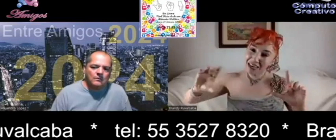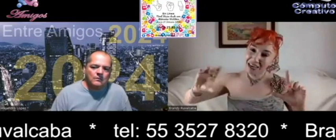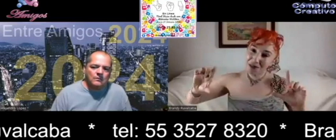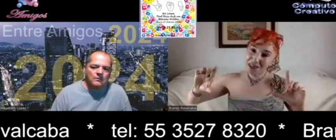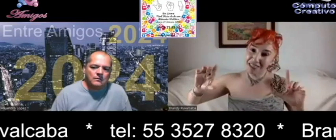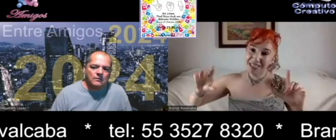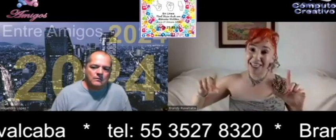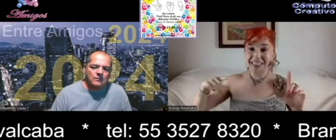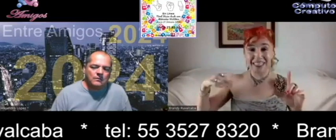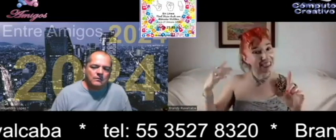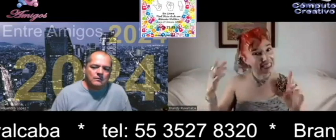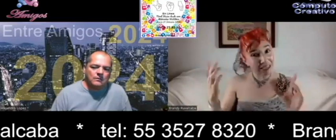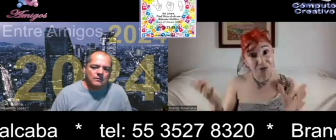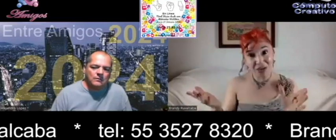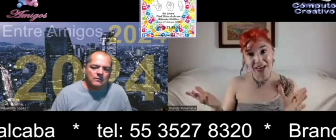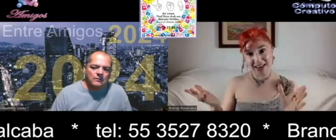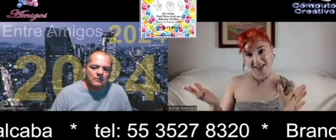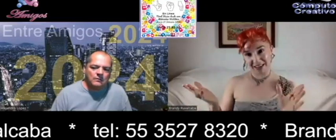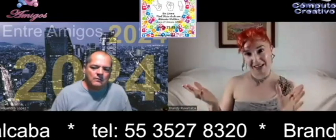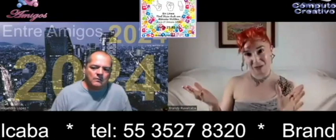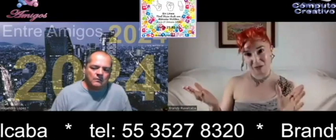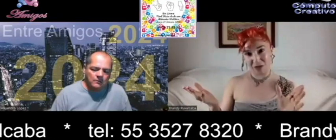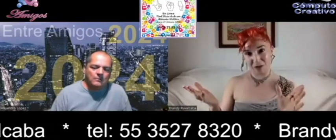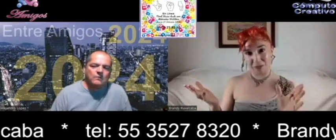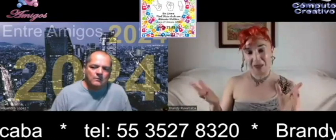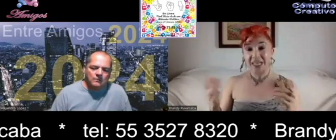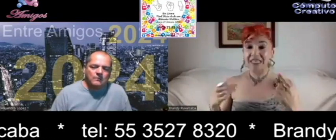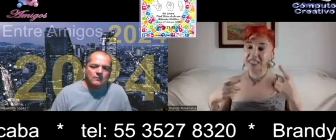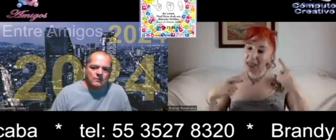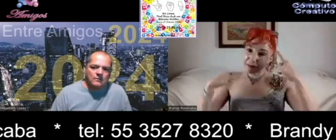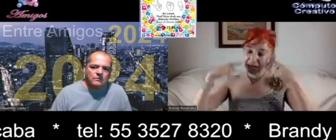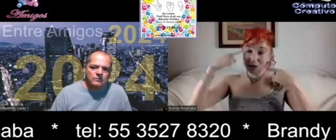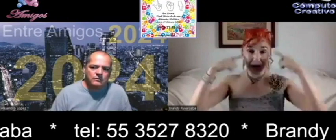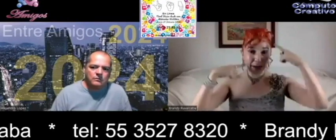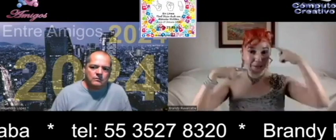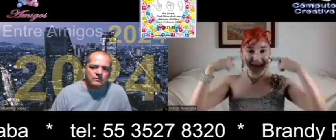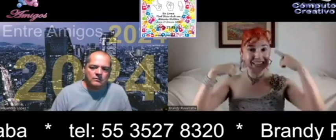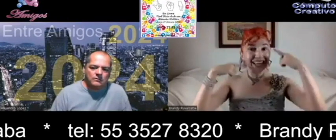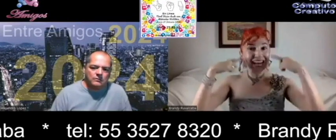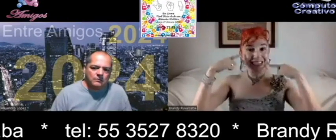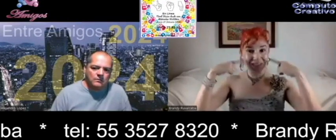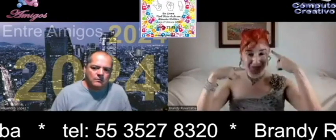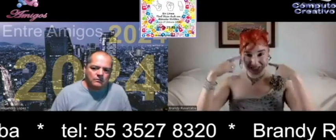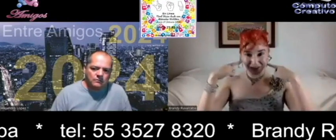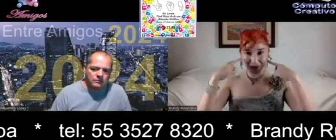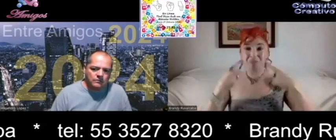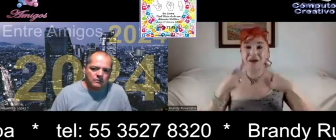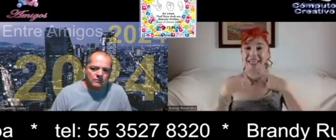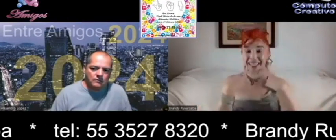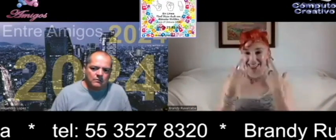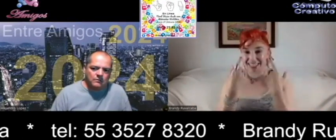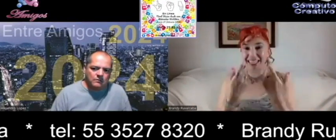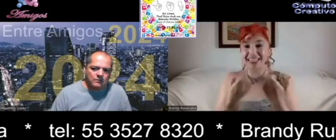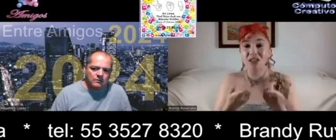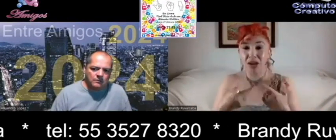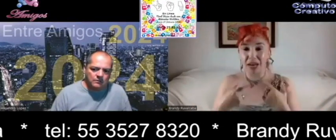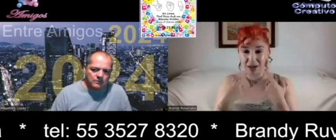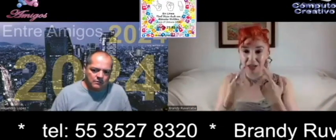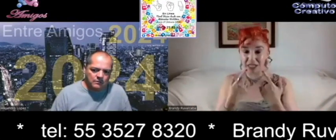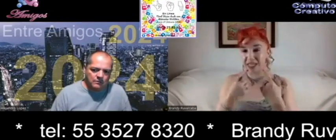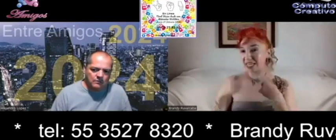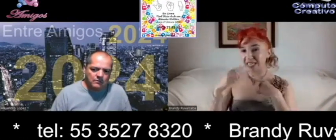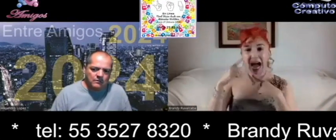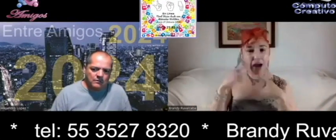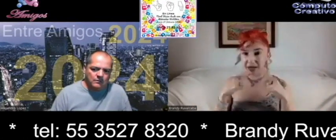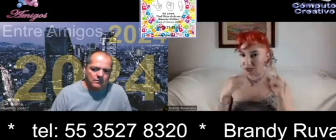la gramática de la lengua de señas difiere del español. Sin embargo, la parte de la expresión para quien está haciendo la lengua